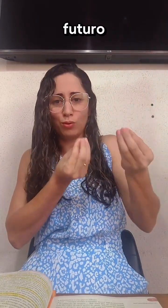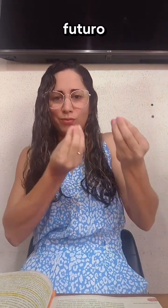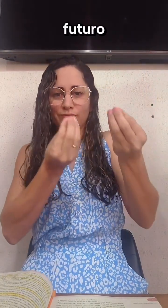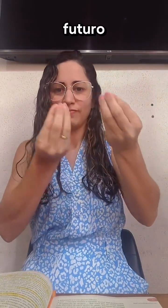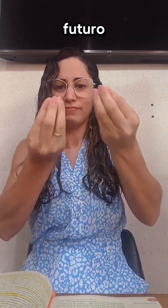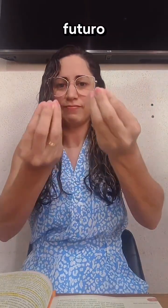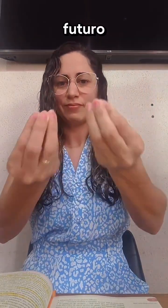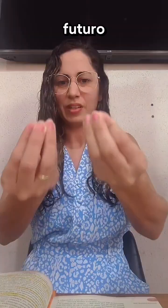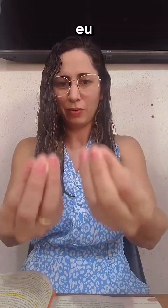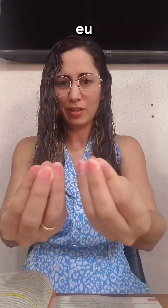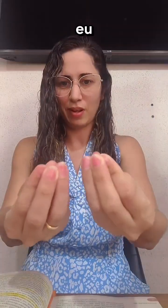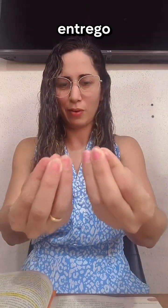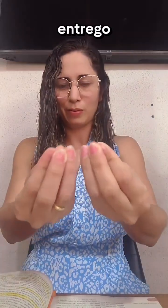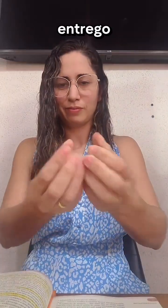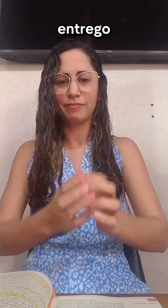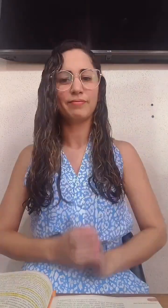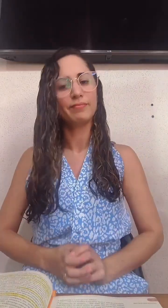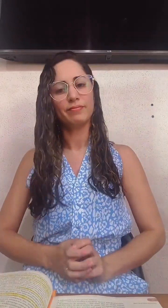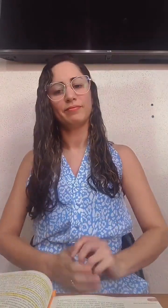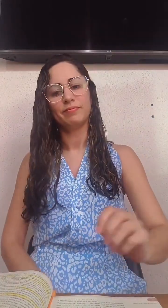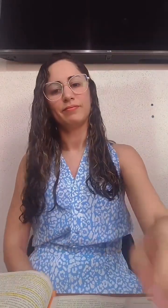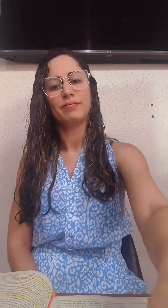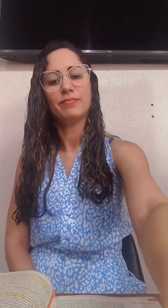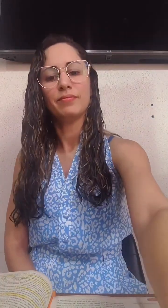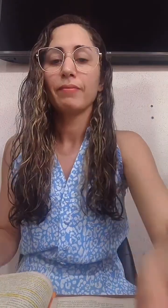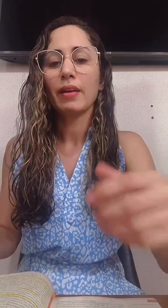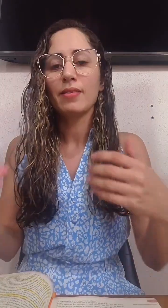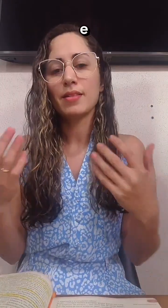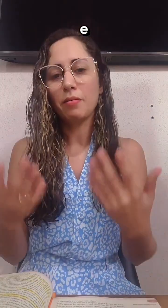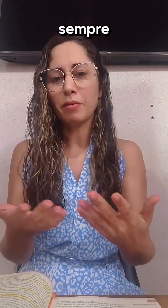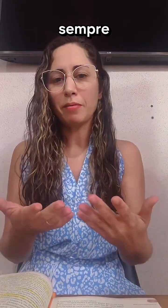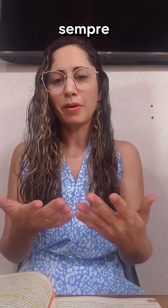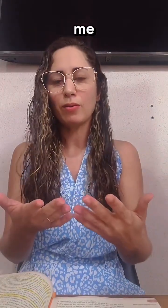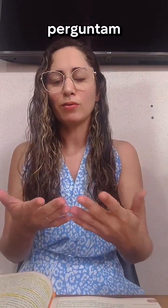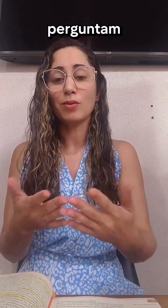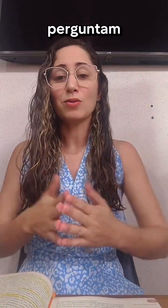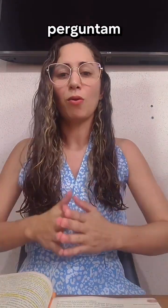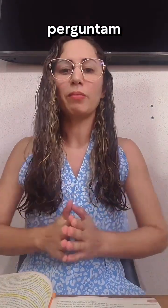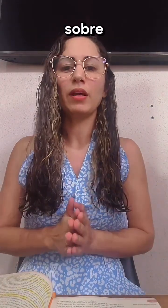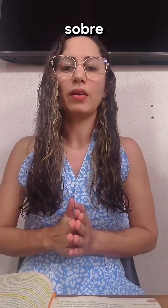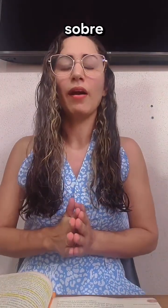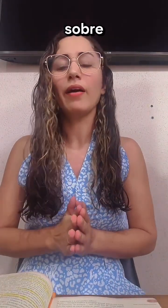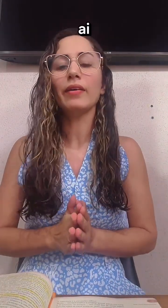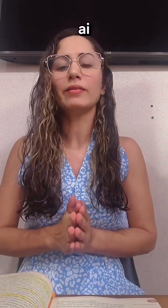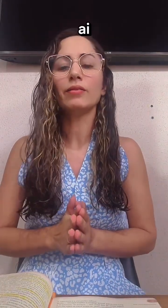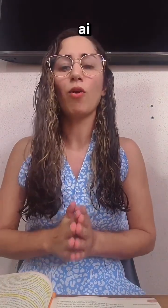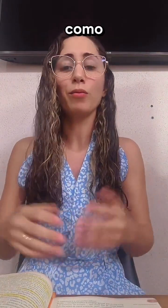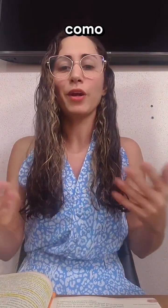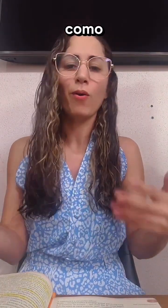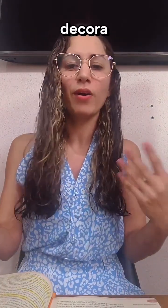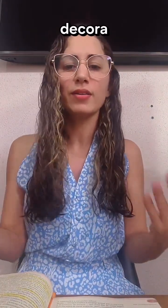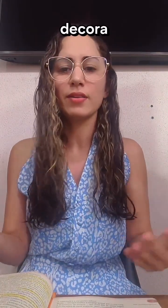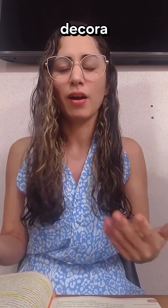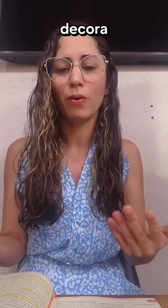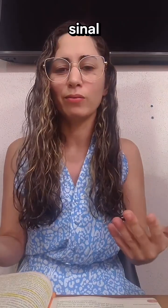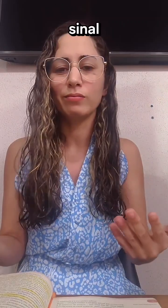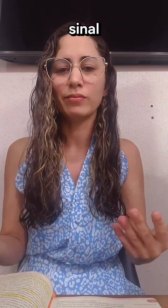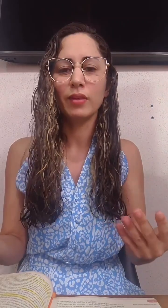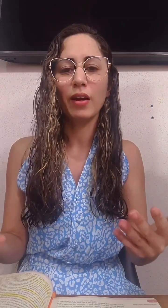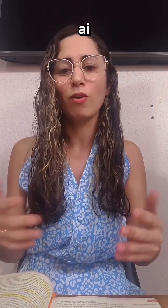futuro, eu entrego. E sempre me perguntam sobre, como decora sinal? Ai,